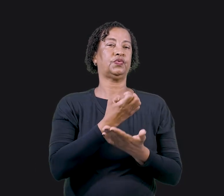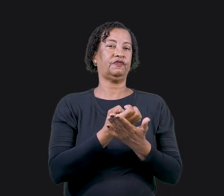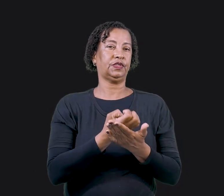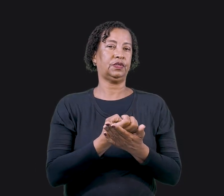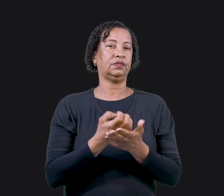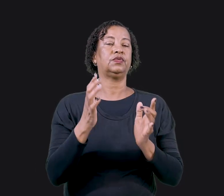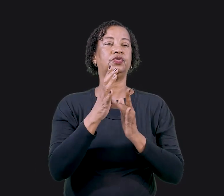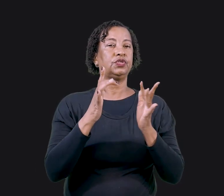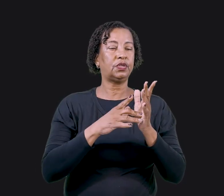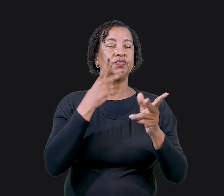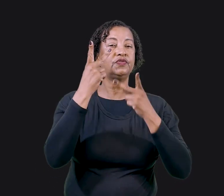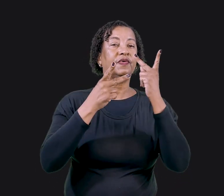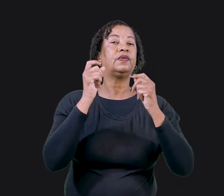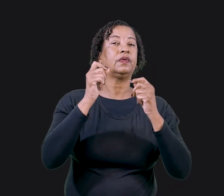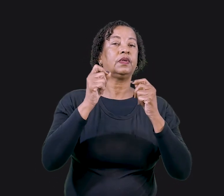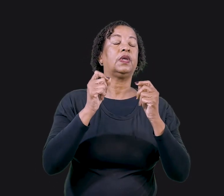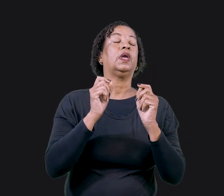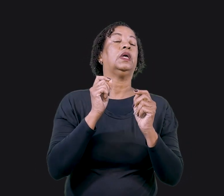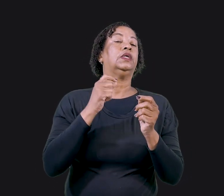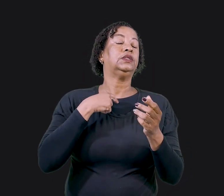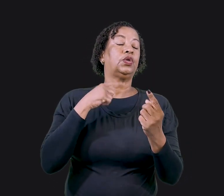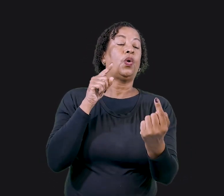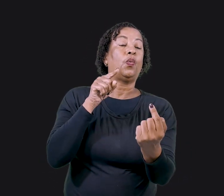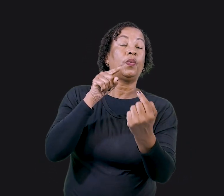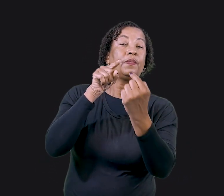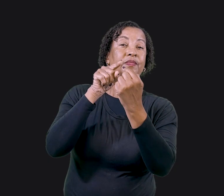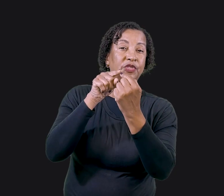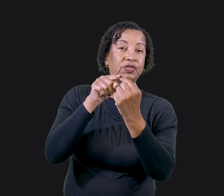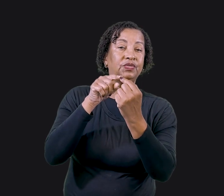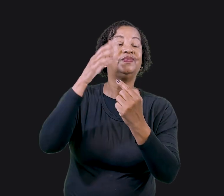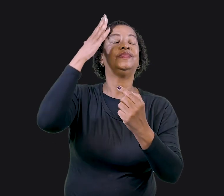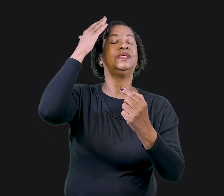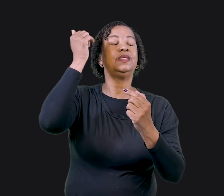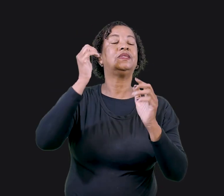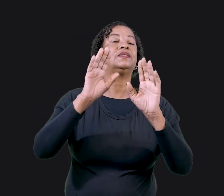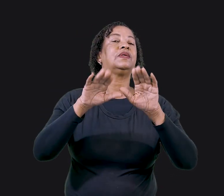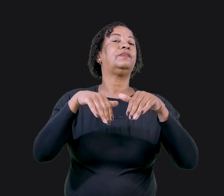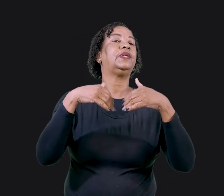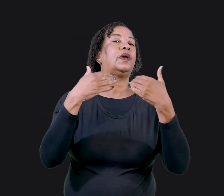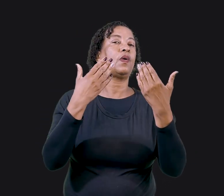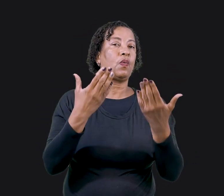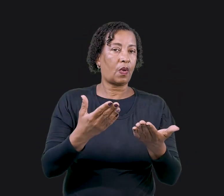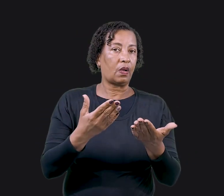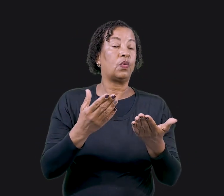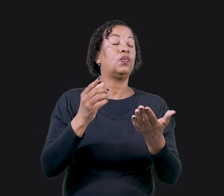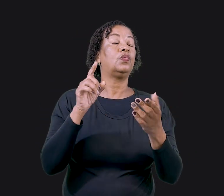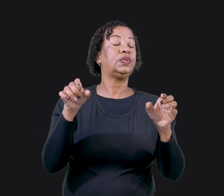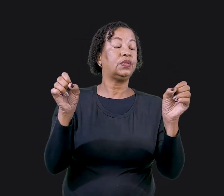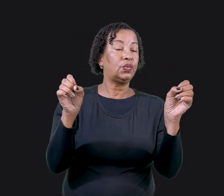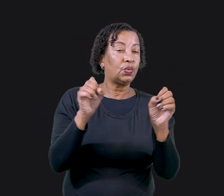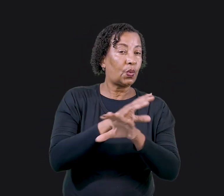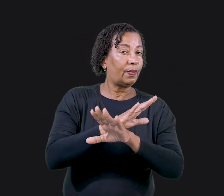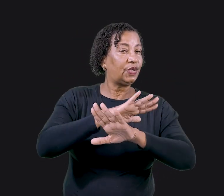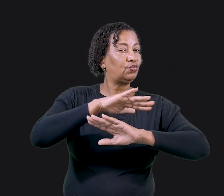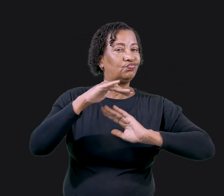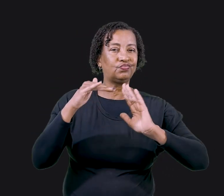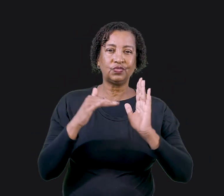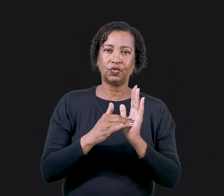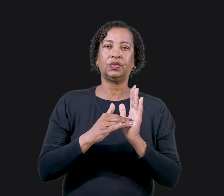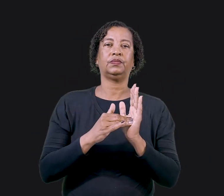homem com uma missão. Ele sabia exatamente qual era a sua missão e cumpriu-a totalmente. No Evangelho de Mateus